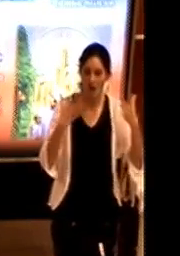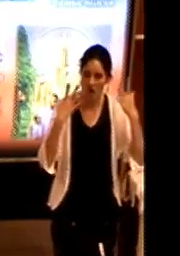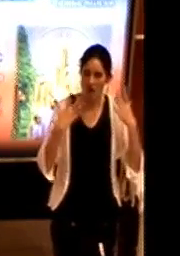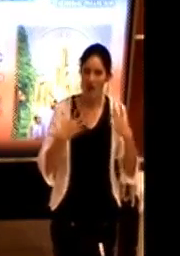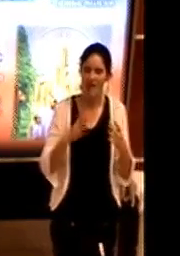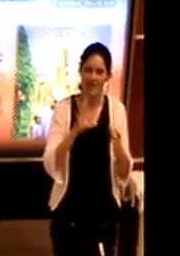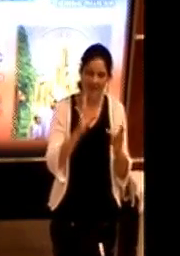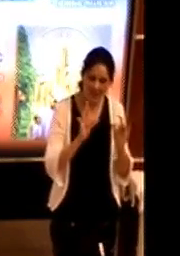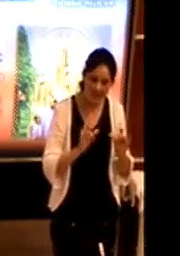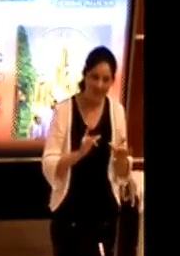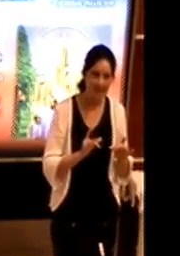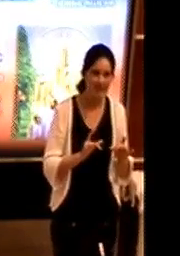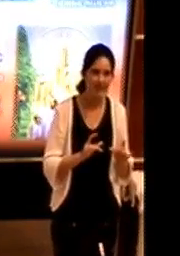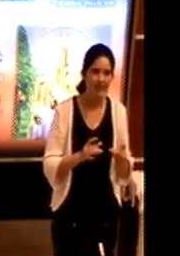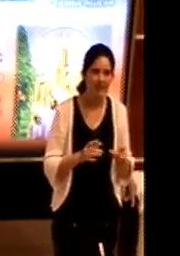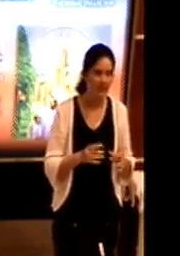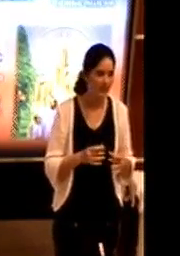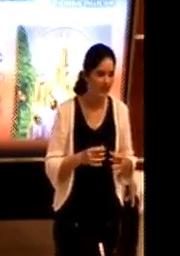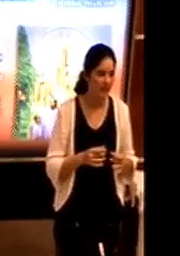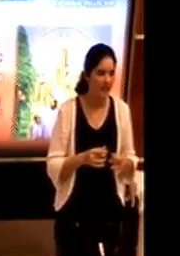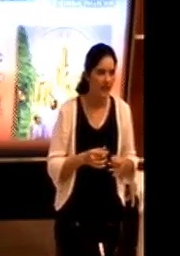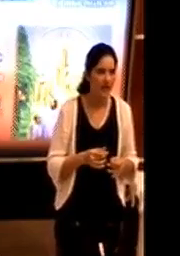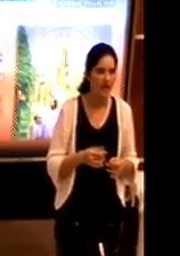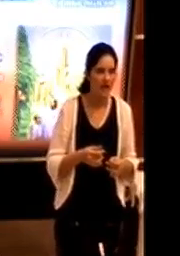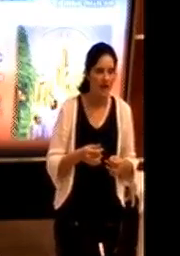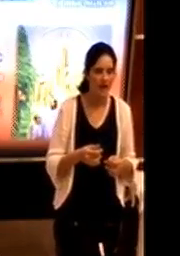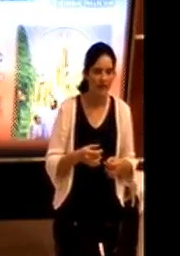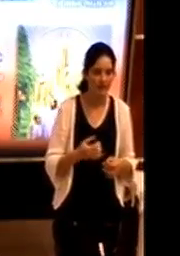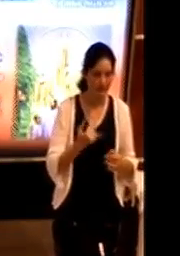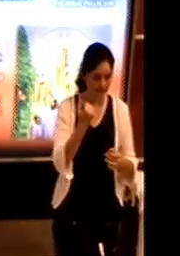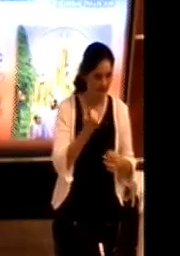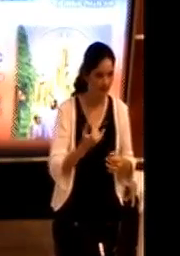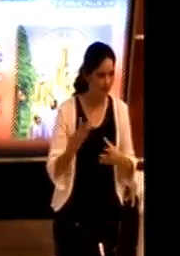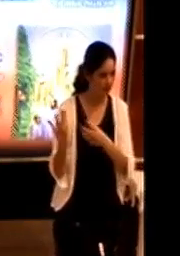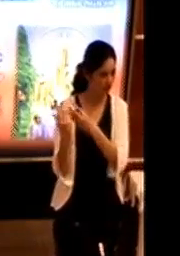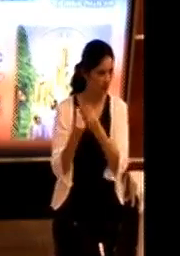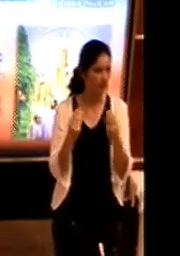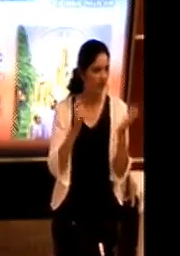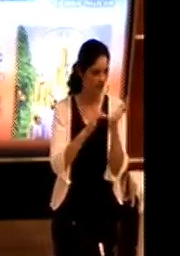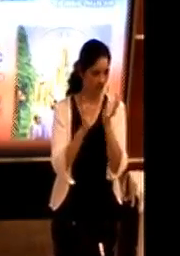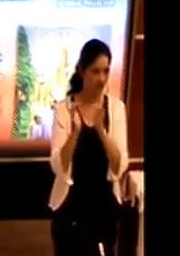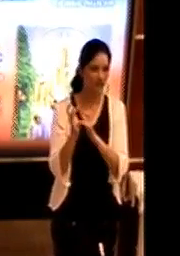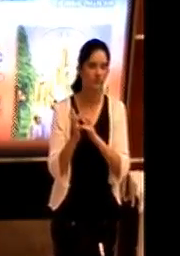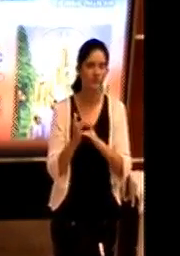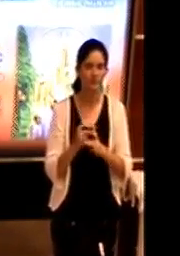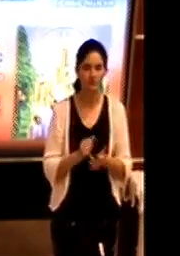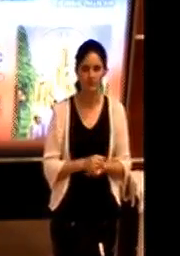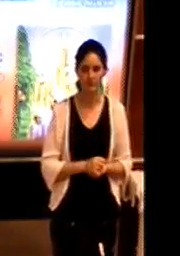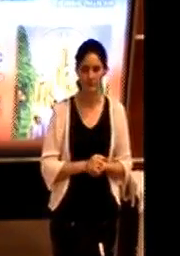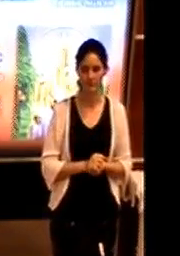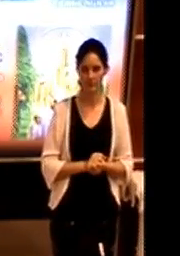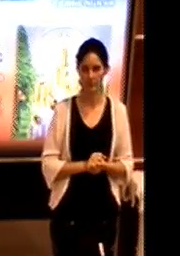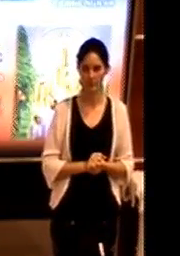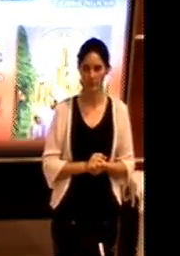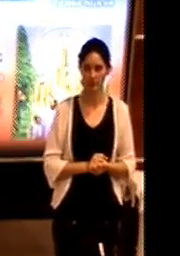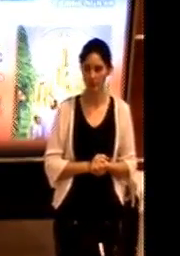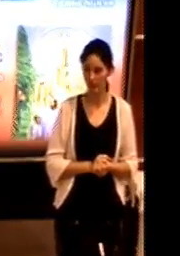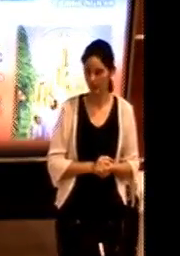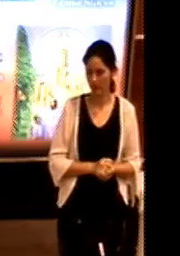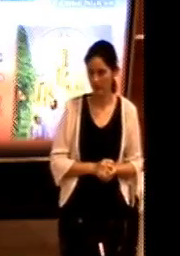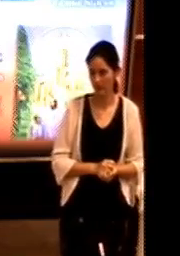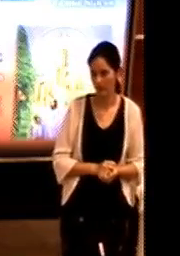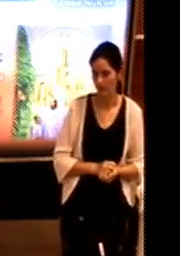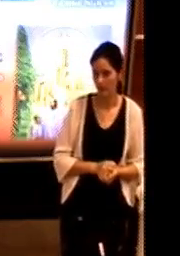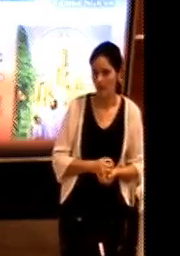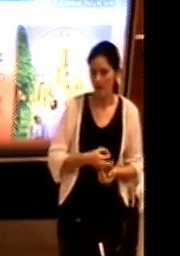abogado tenemos para con el Padre a Jesucristo el justo. Eso es lo que nos abre la palabra de Dios con toda